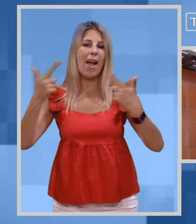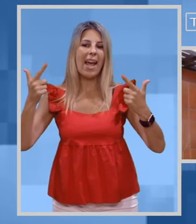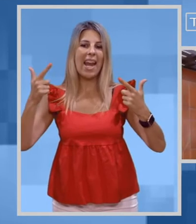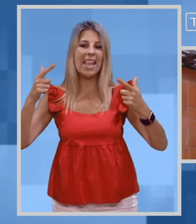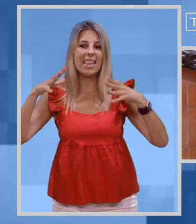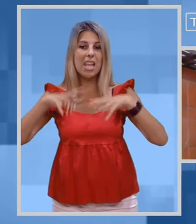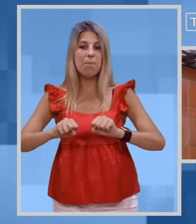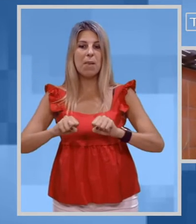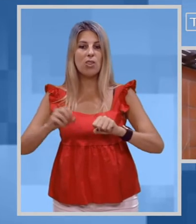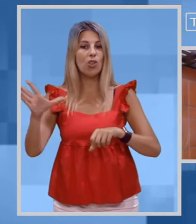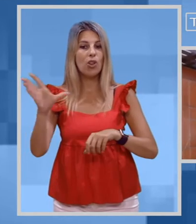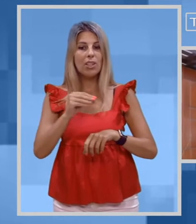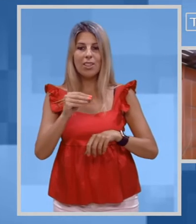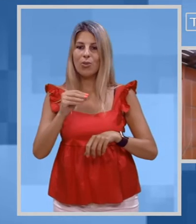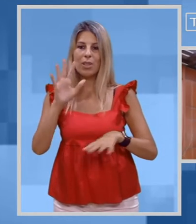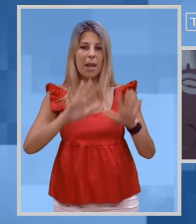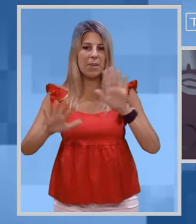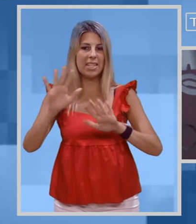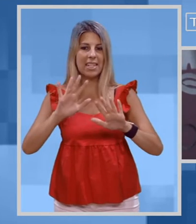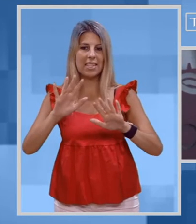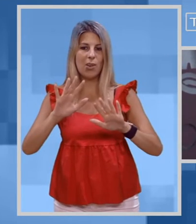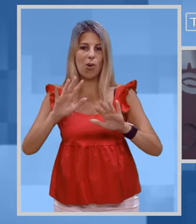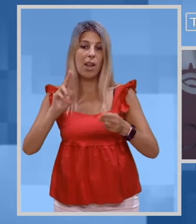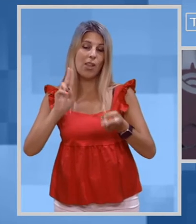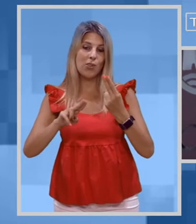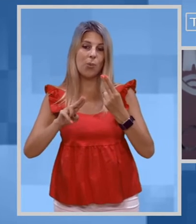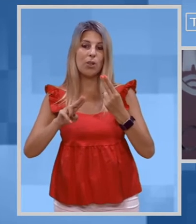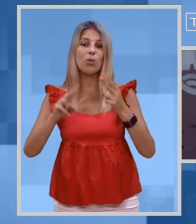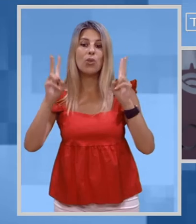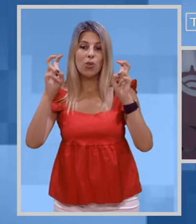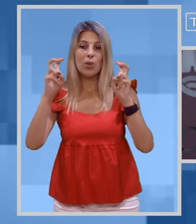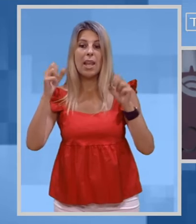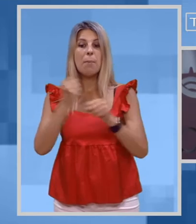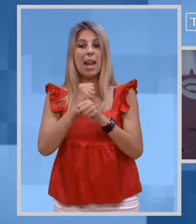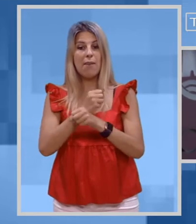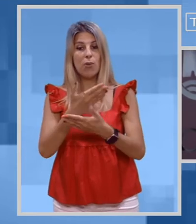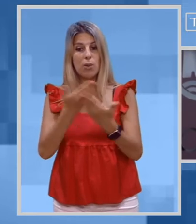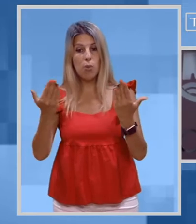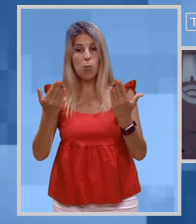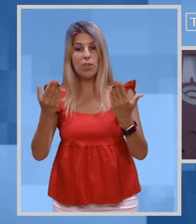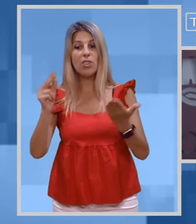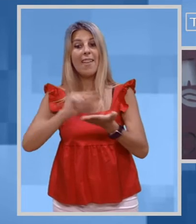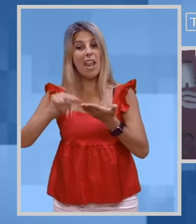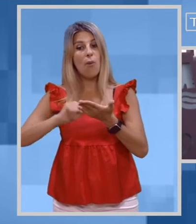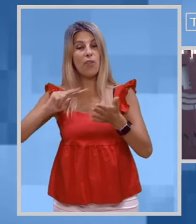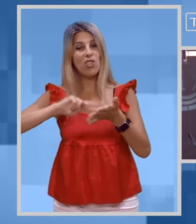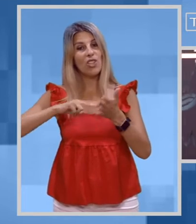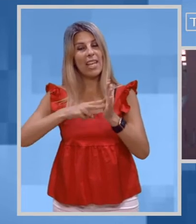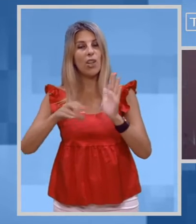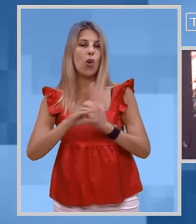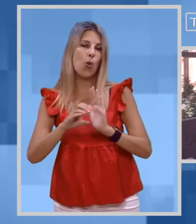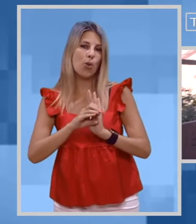e, in modo particolare, sul tema lavori pubblici dell'Ufficio Tecnico Comunale.